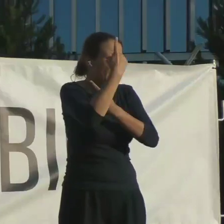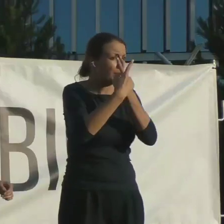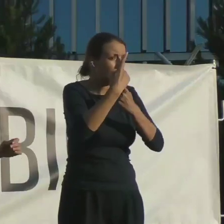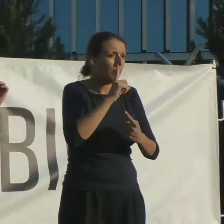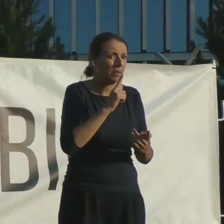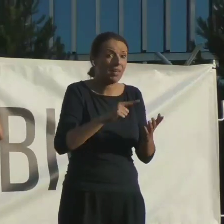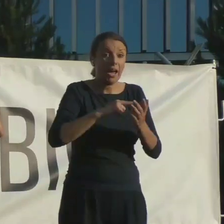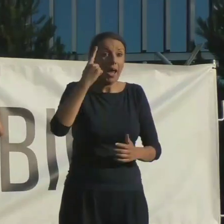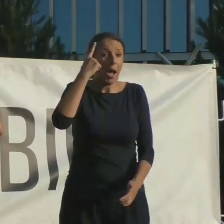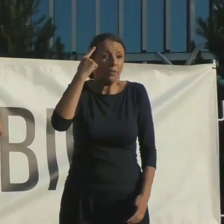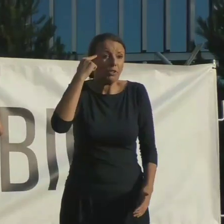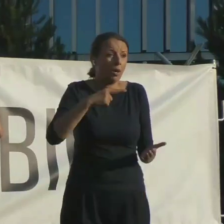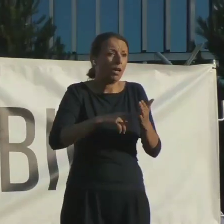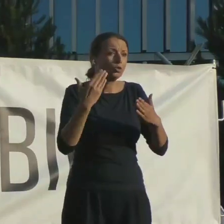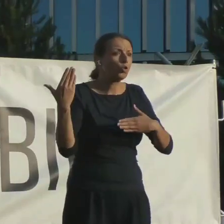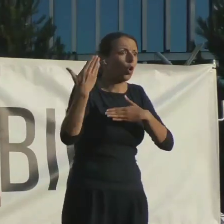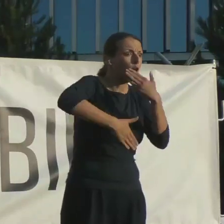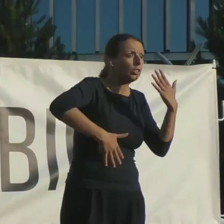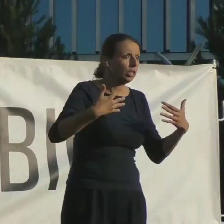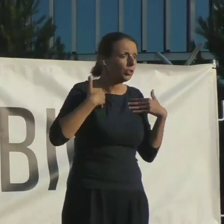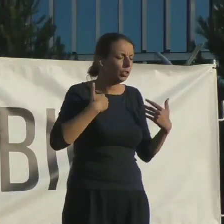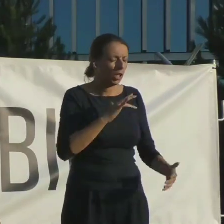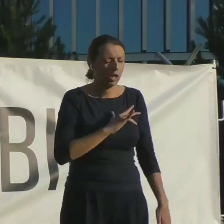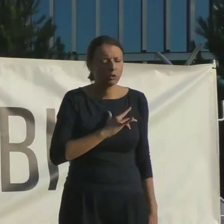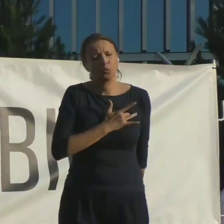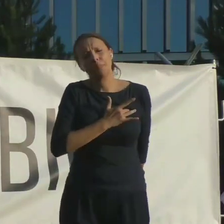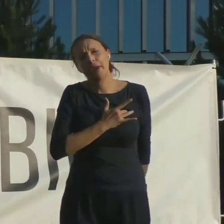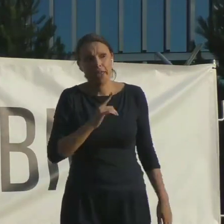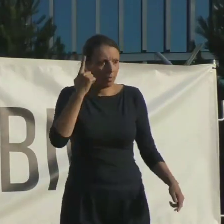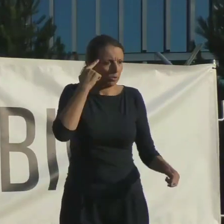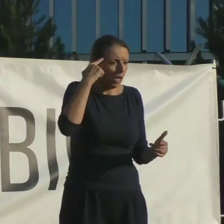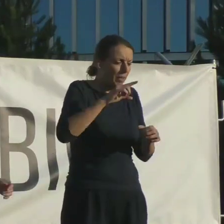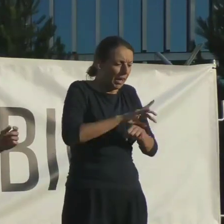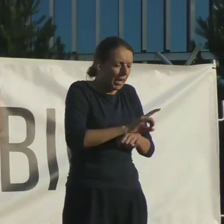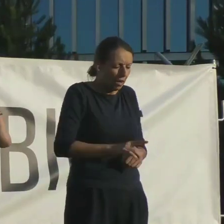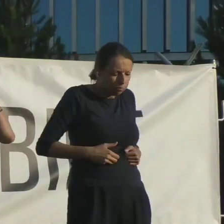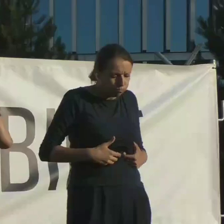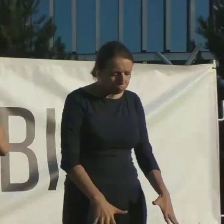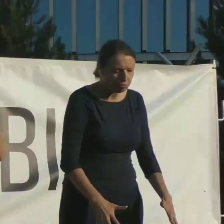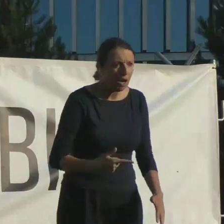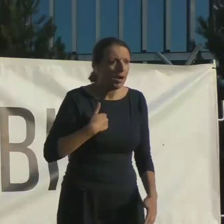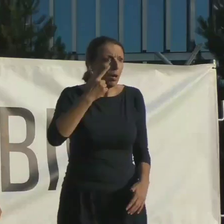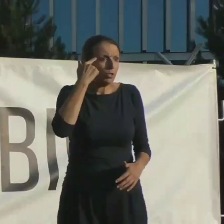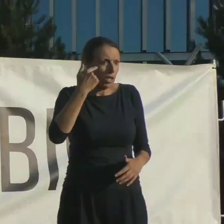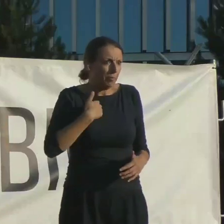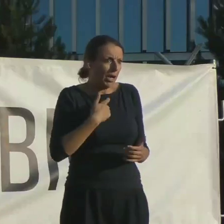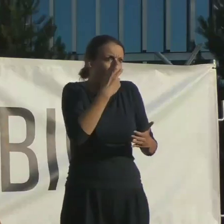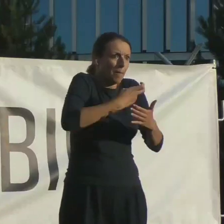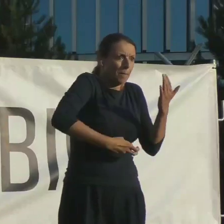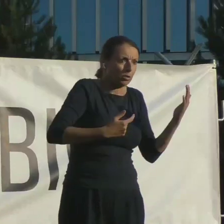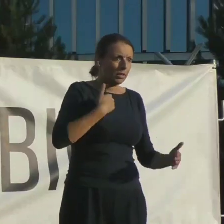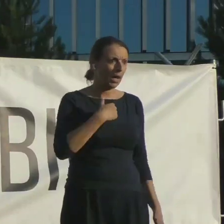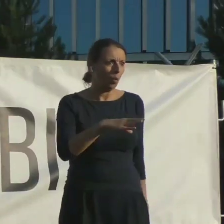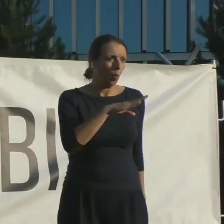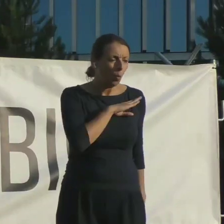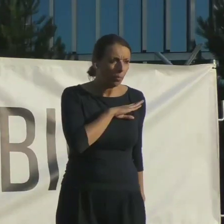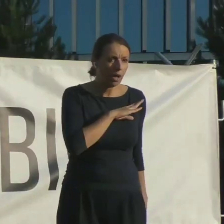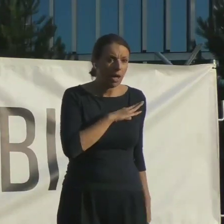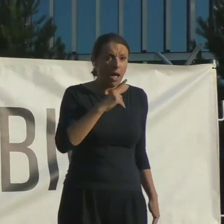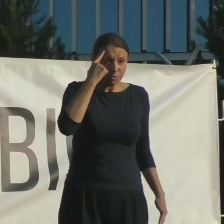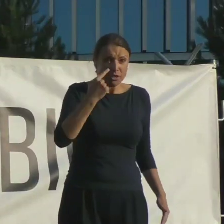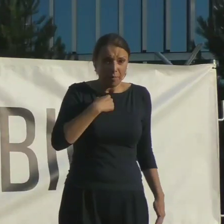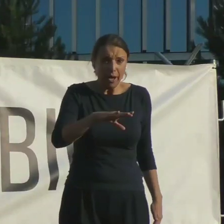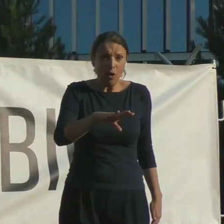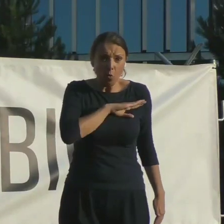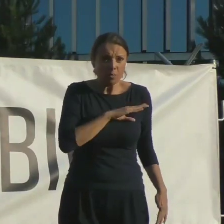myślałam, że do końca życia będą mi zadać wyrzuty sumienia. Myślałam, że się wykrwawię. Myślałam, że umrę robiąc to. Myślałam, że umrę, a i tak